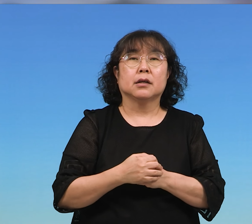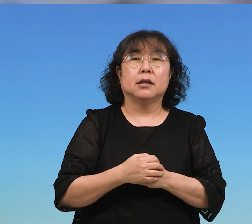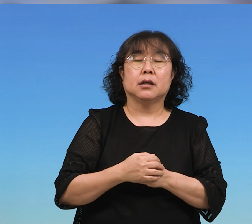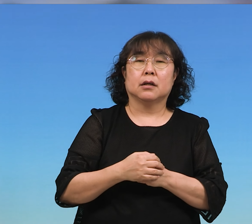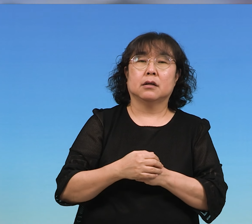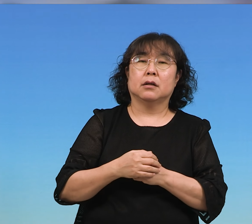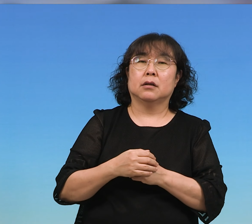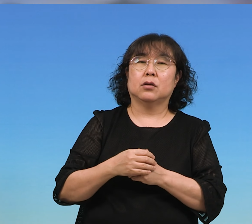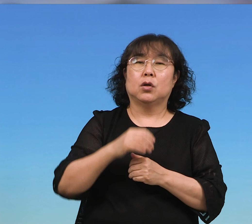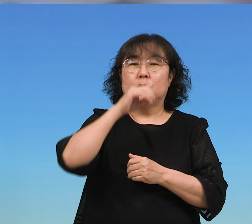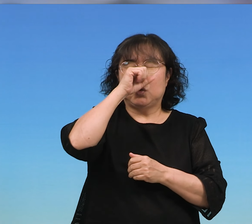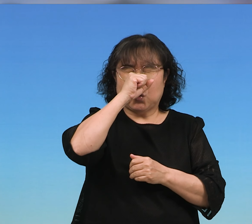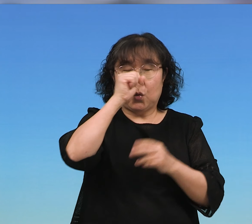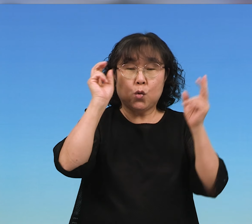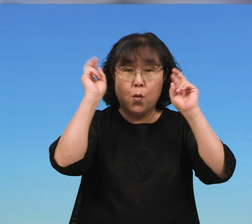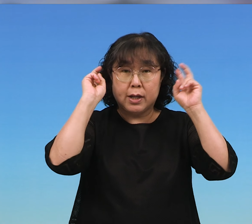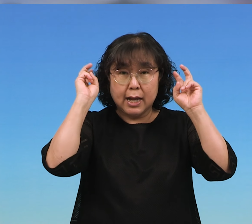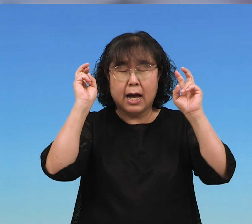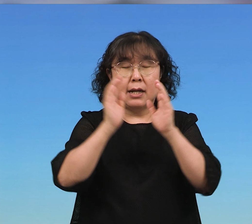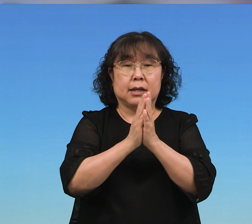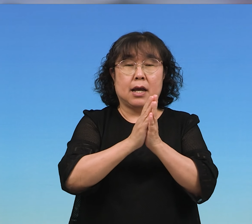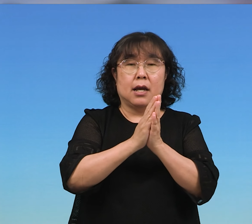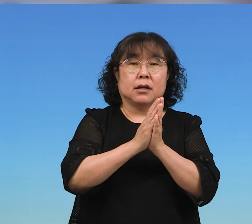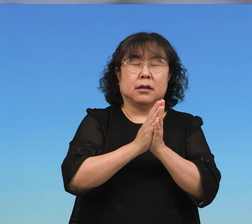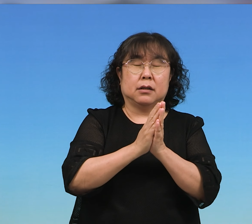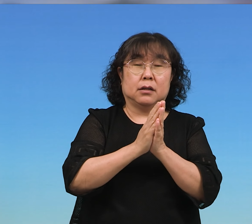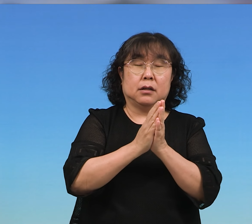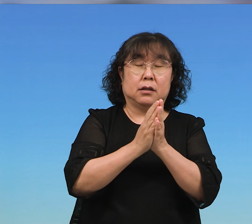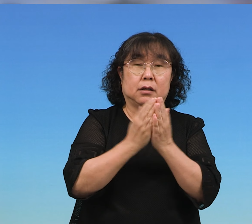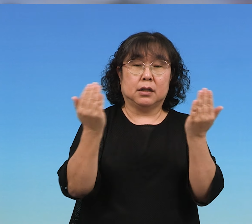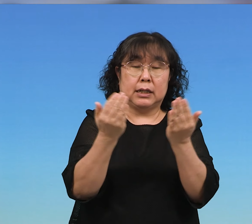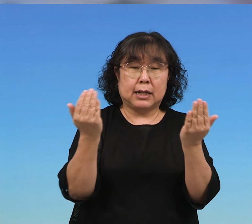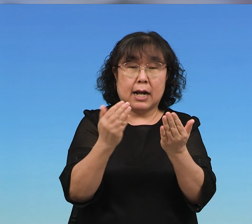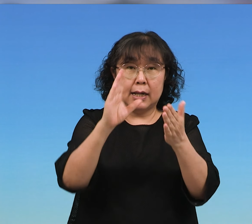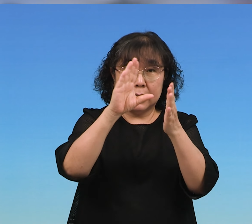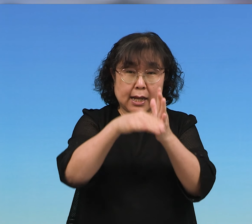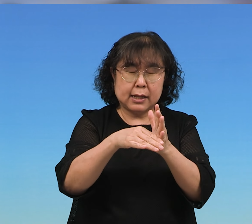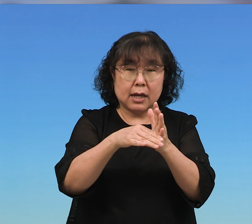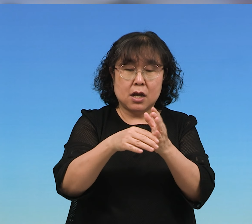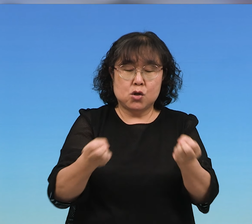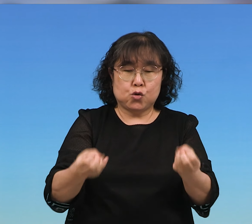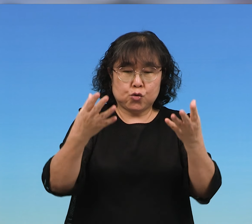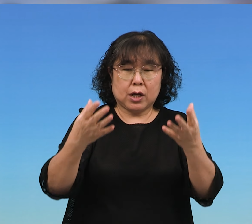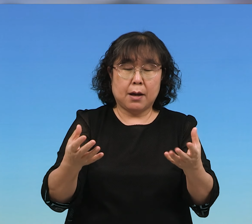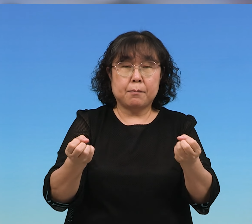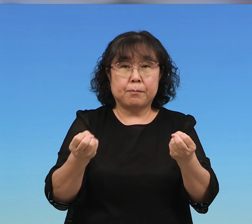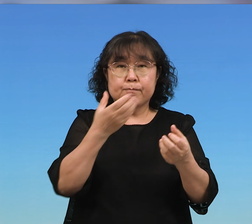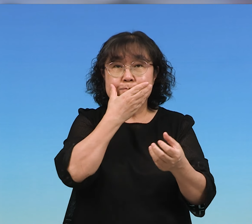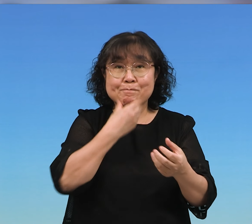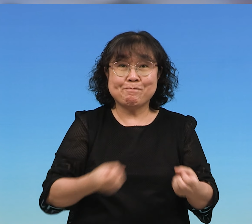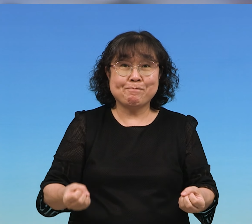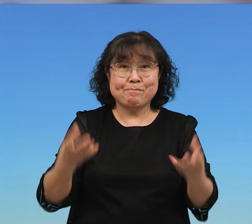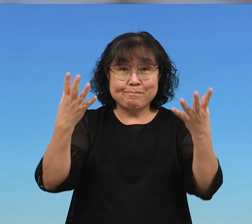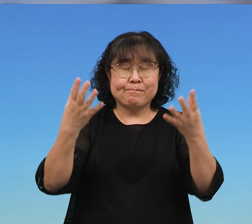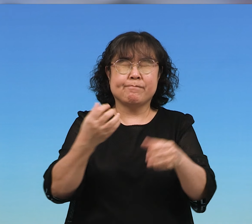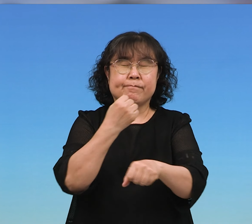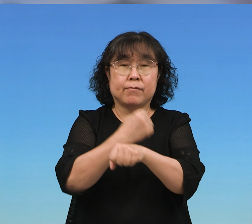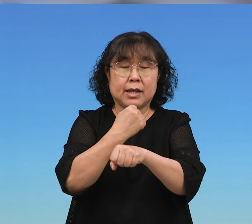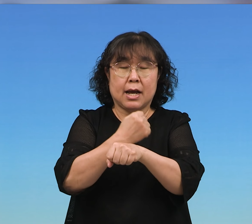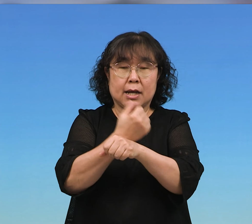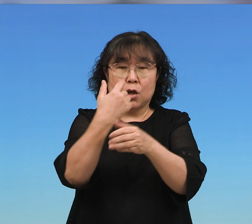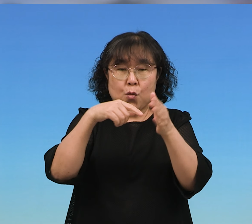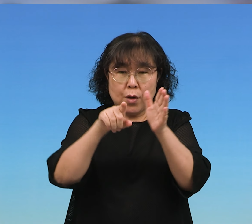이제 정규직 전환 소식을 듣고는 친구들과 함께 축하 파티를 했는데 그러다가 이제 막 폭탄주 마시고 그래서 이제